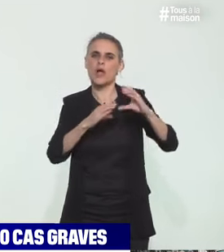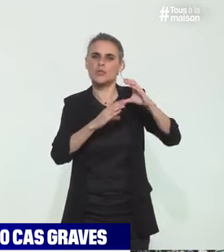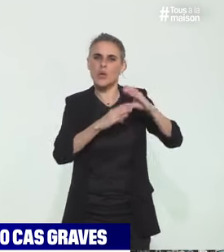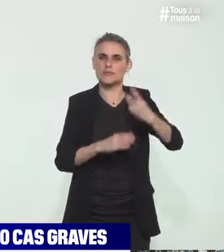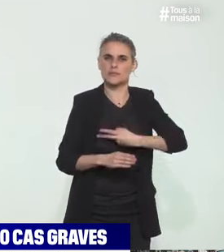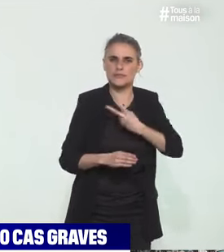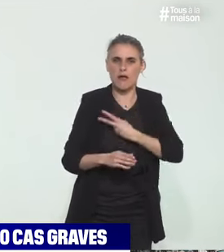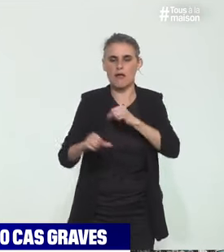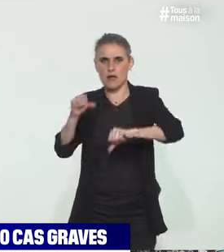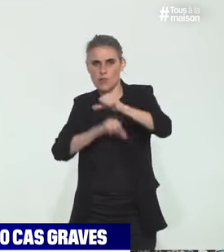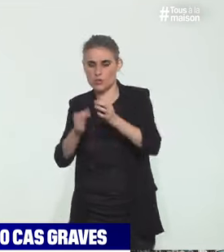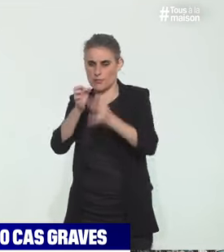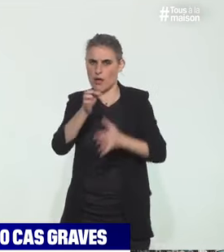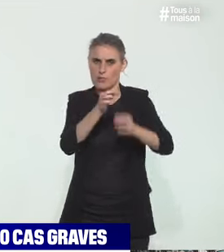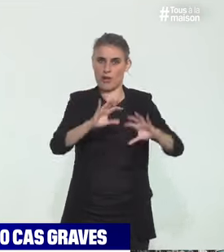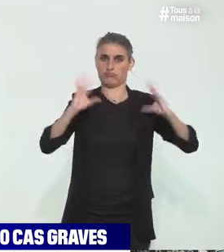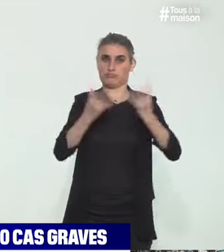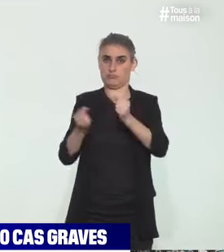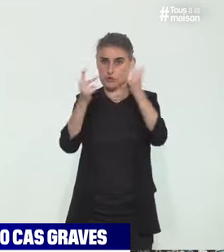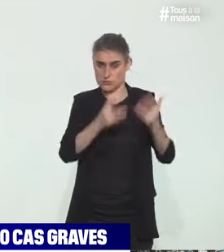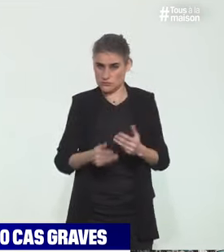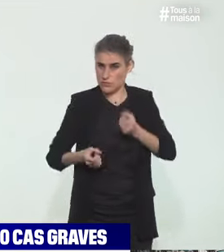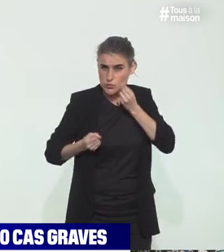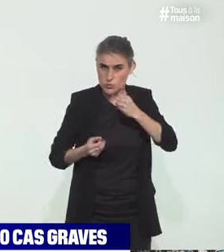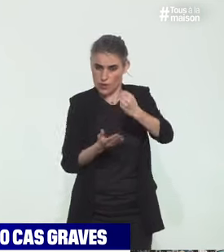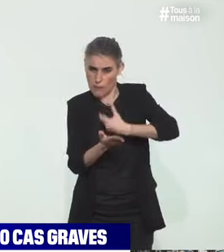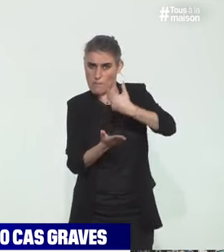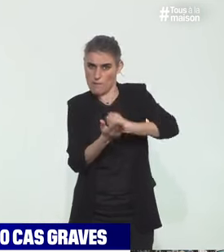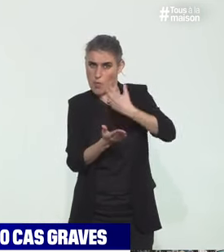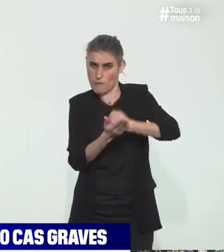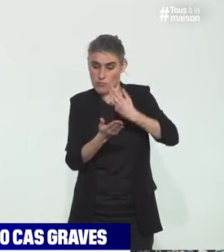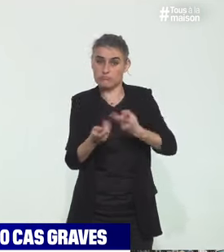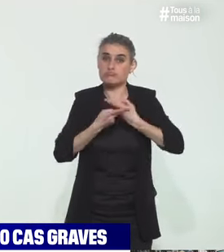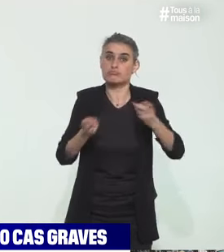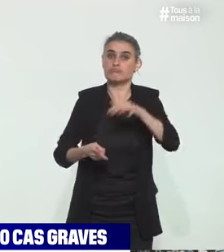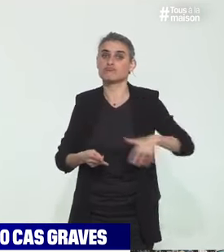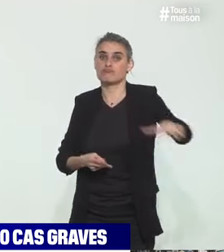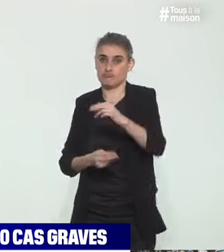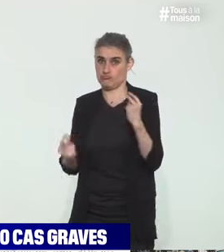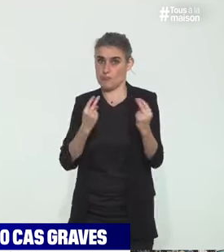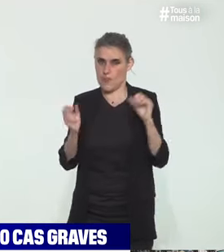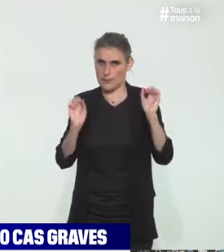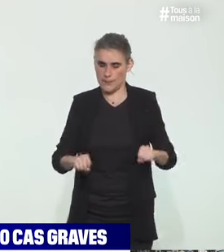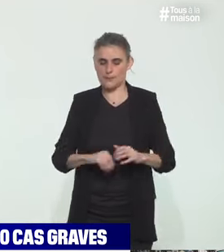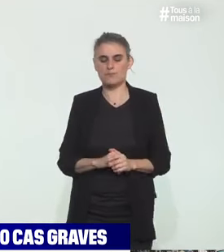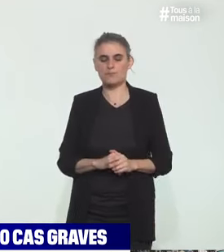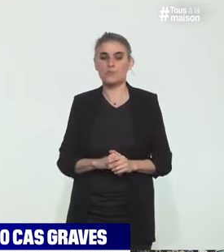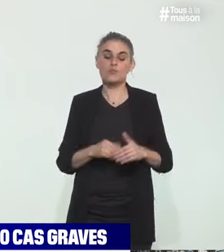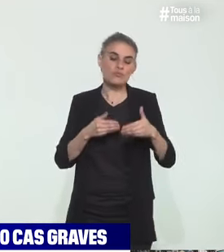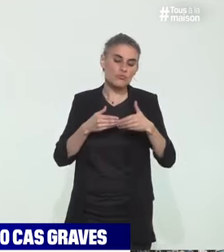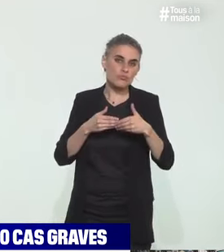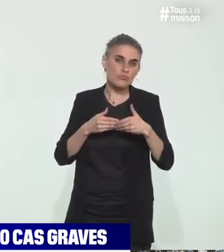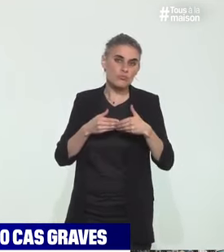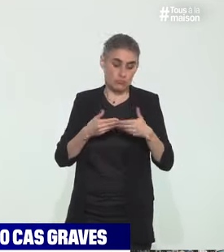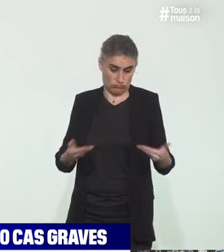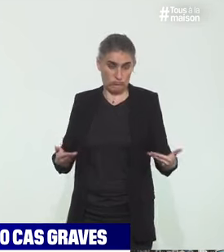des laboratoires. Tous ces éléments sont fournis au quotidien, tous ces éléments sont rendus publics. Et dans l'analyse fine à laquelle